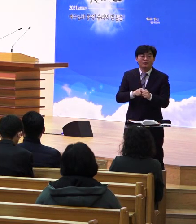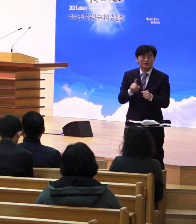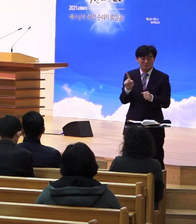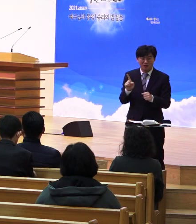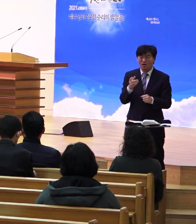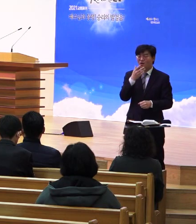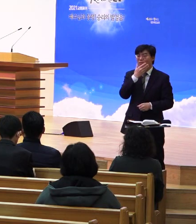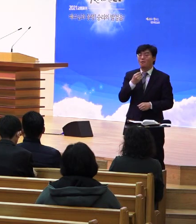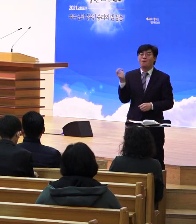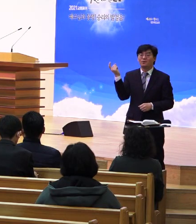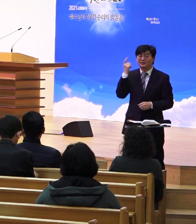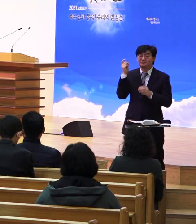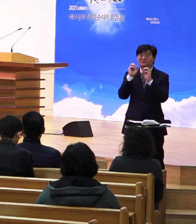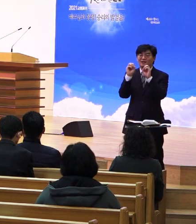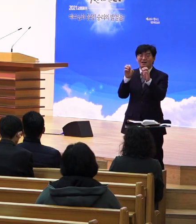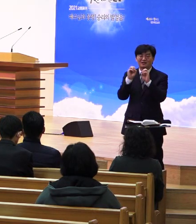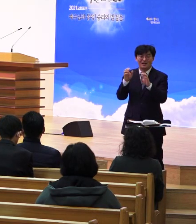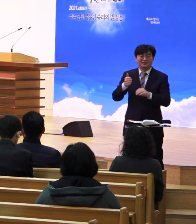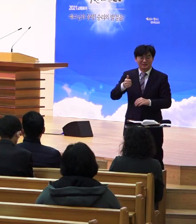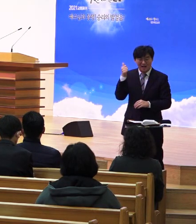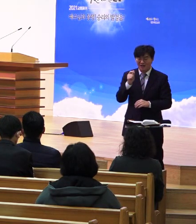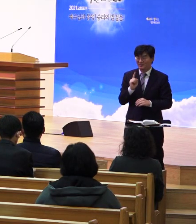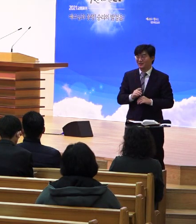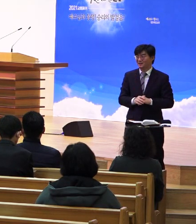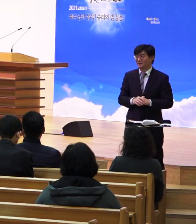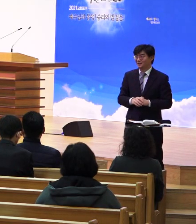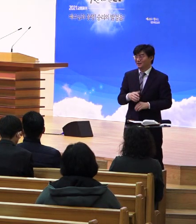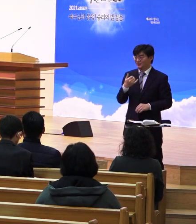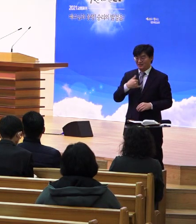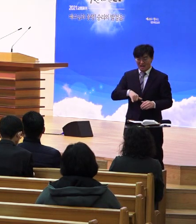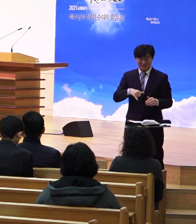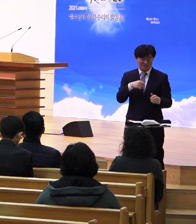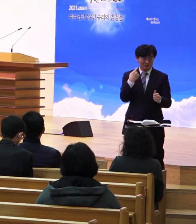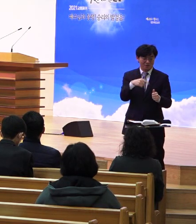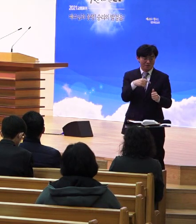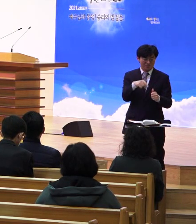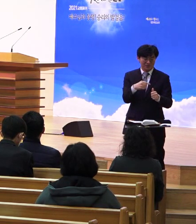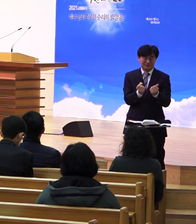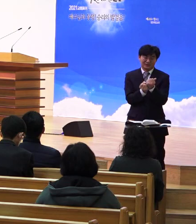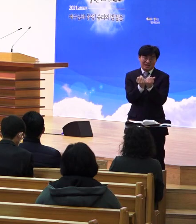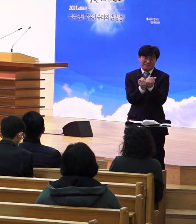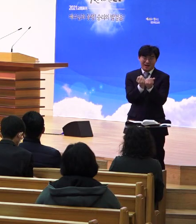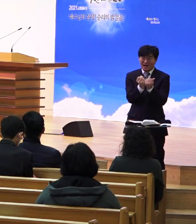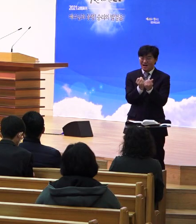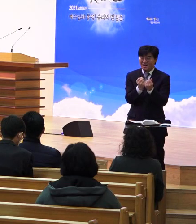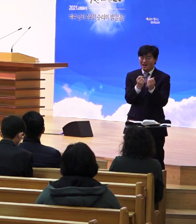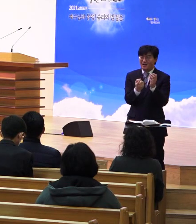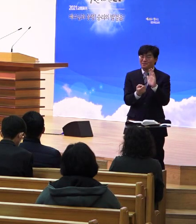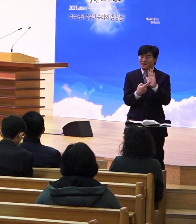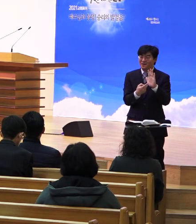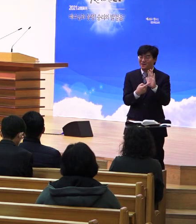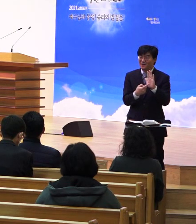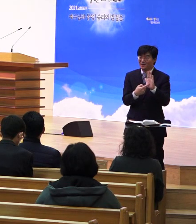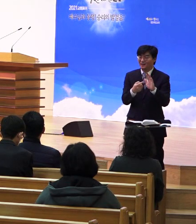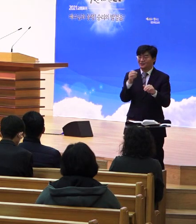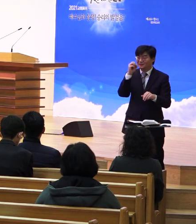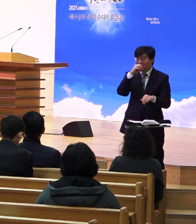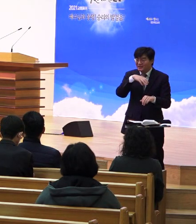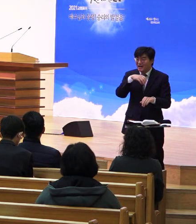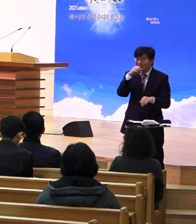보시면 아시겠지만 자녀교육 세미나, 여러분 그냥 우리 예수 믿는 사람들끼리 모여서 우리 자녀교육 세미나 합니다 해도 됩니다.